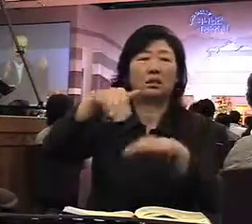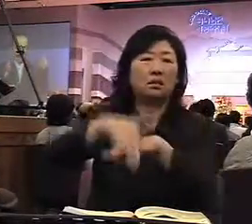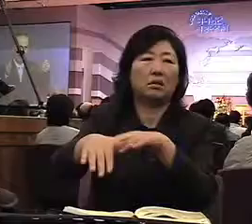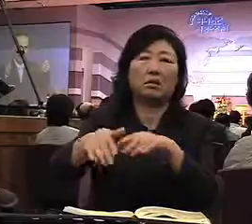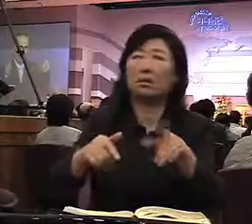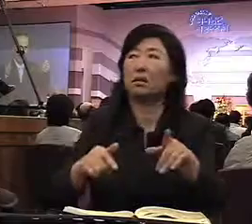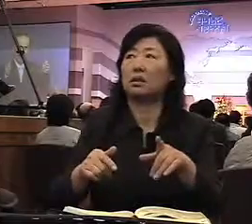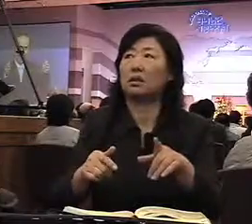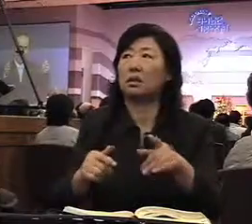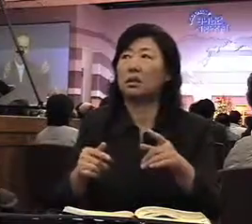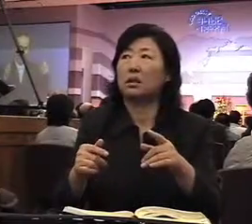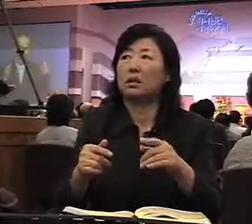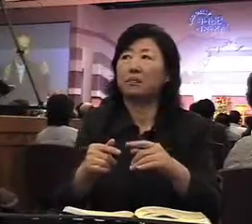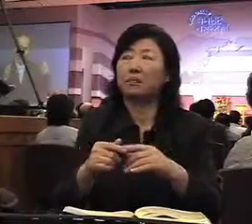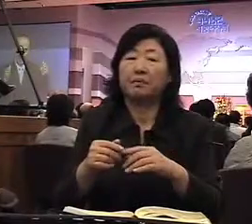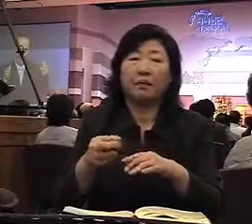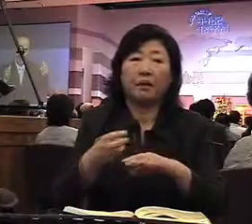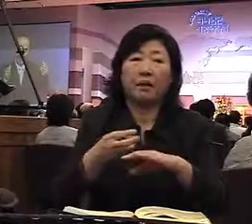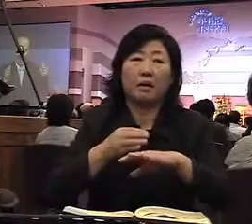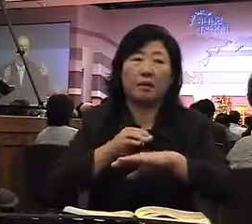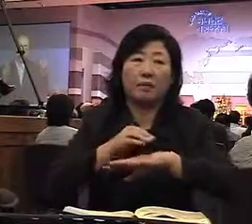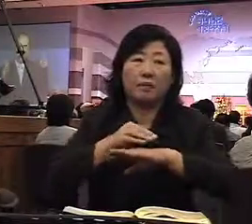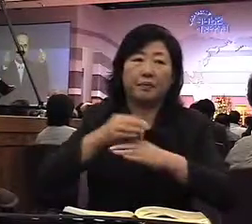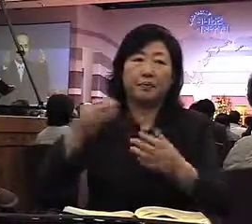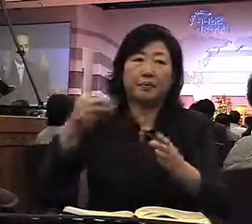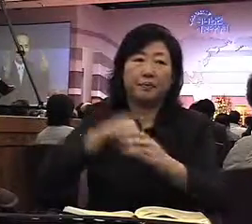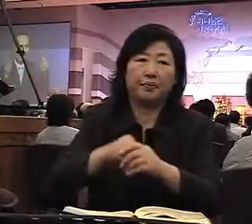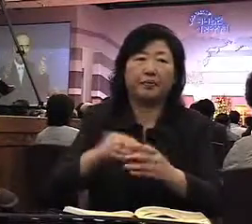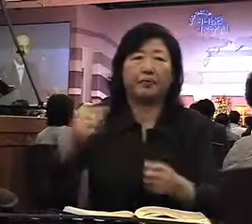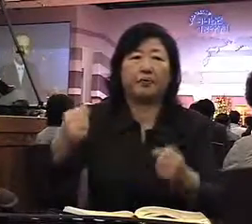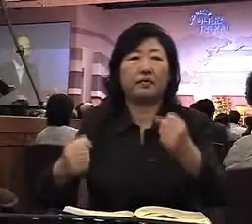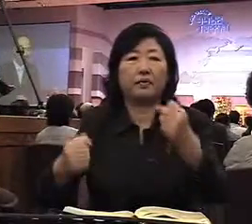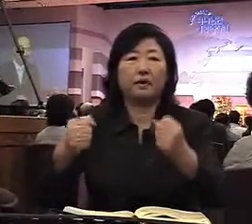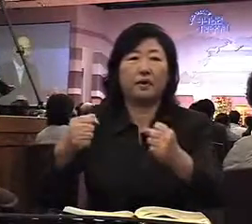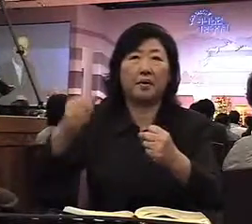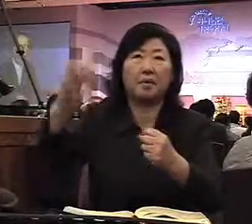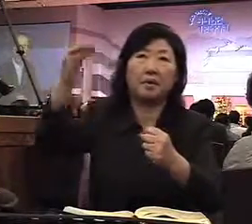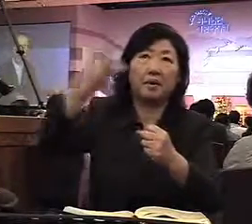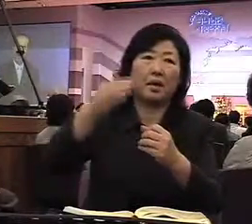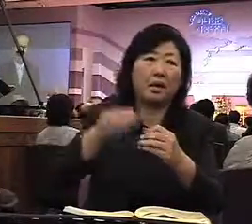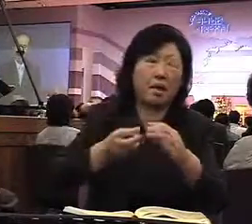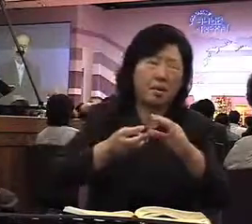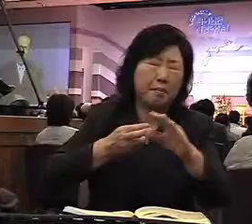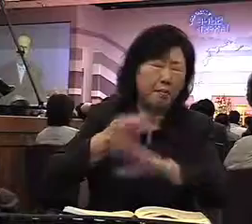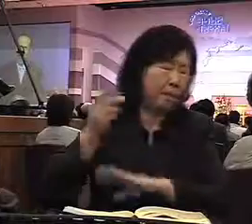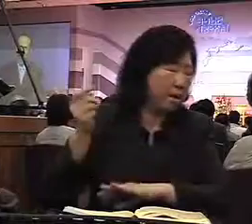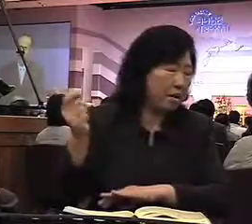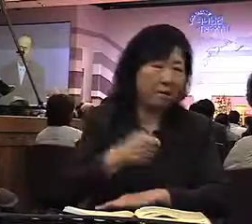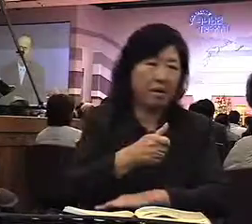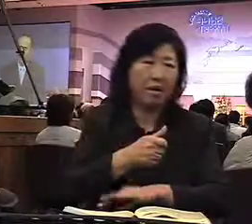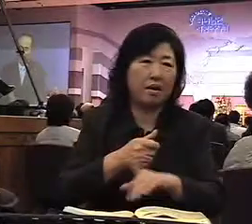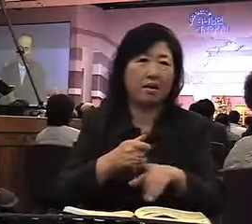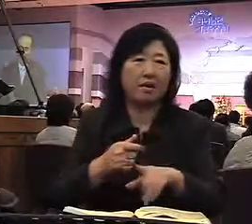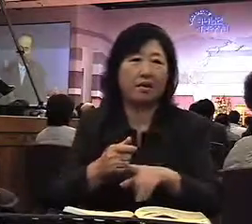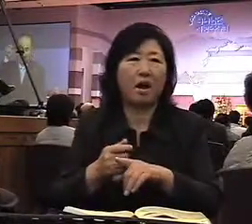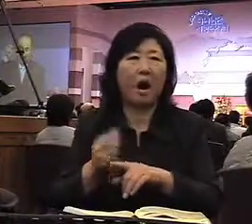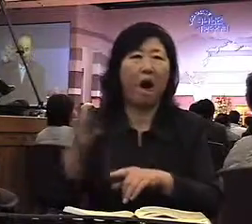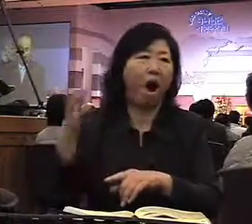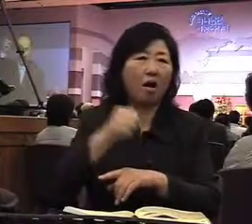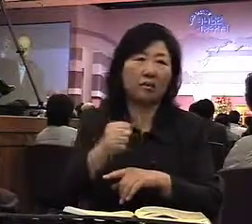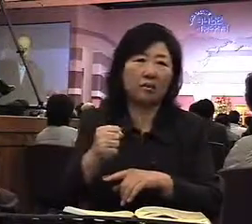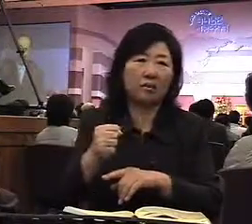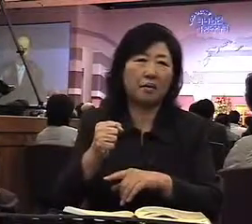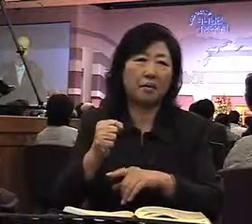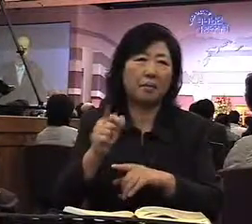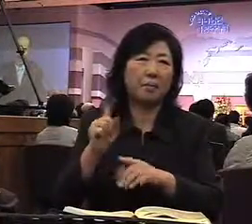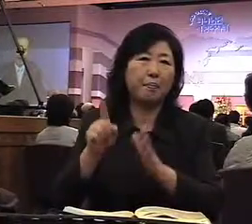타고 다니는 자동차가 빛의 속도만큼 빨라가는데 그 자동차로 여러분 억 년, 100억 년을 가도 주님이 만든